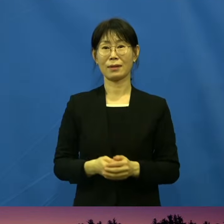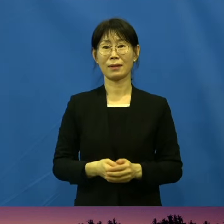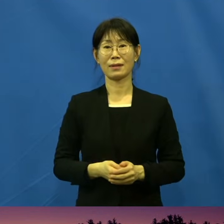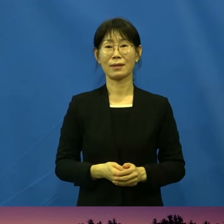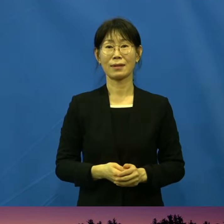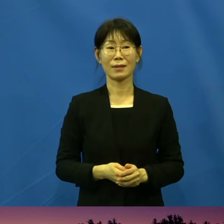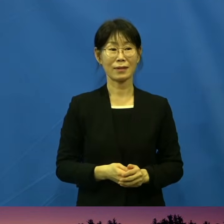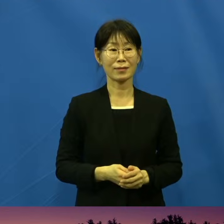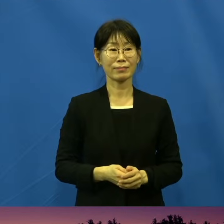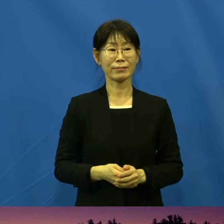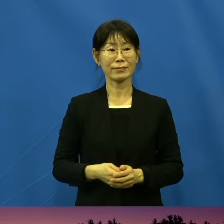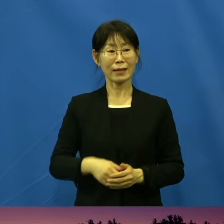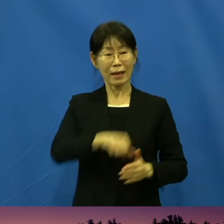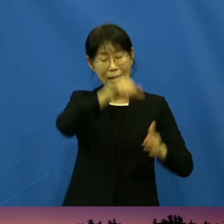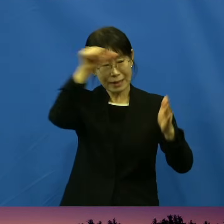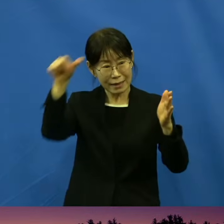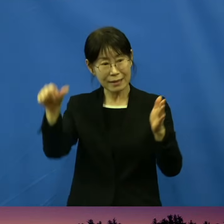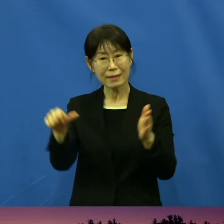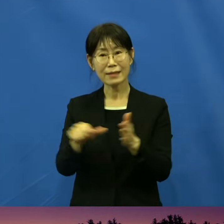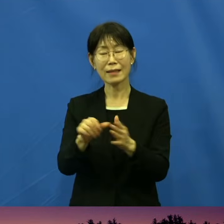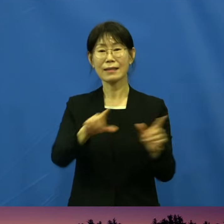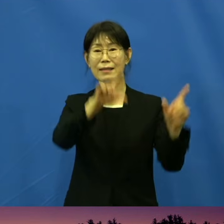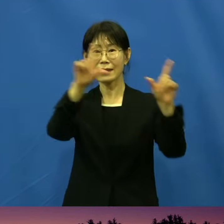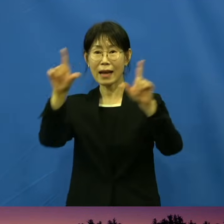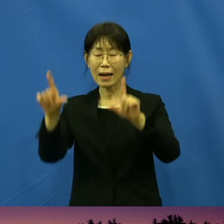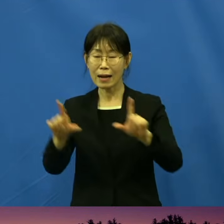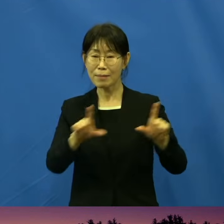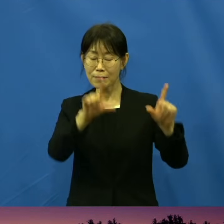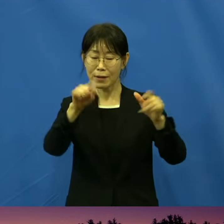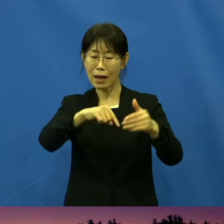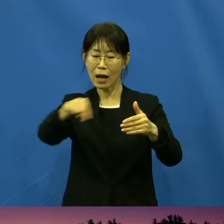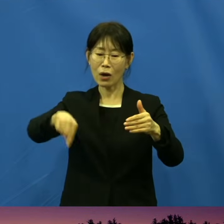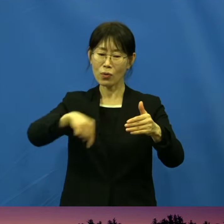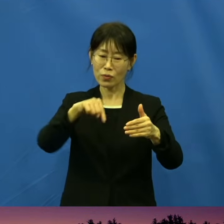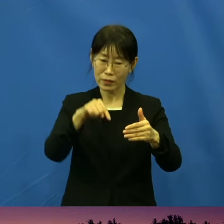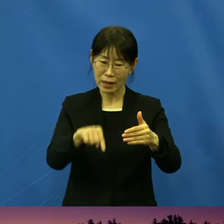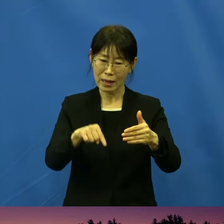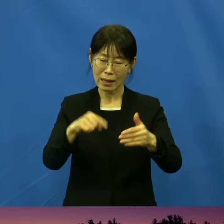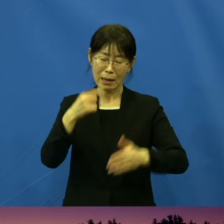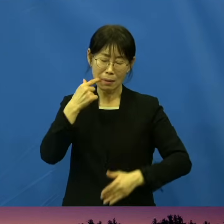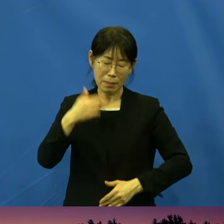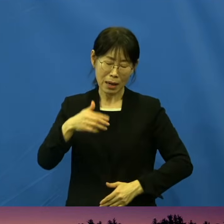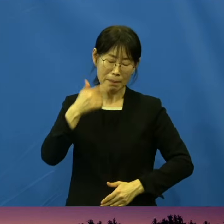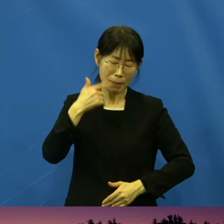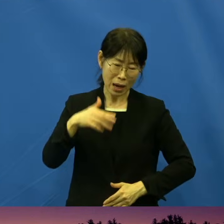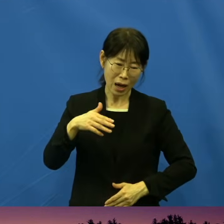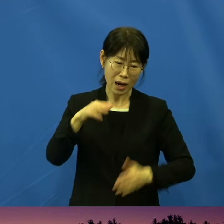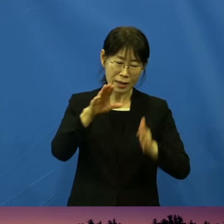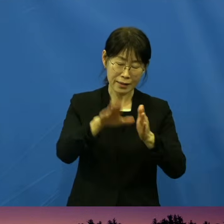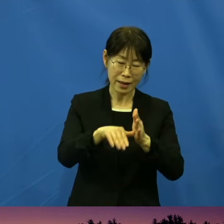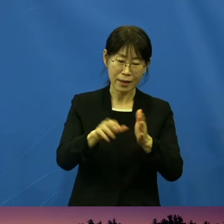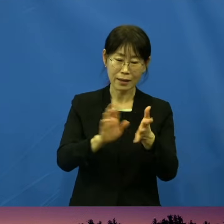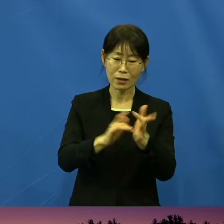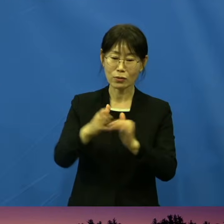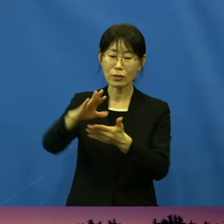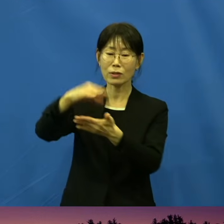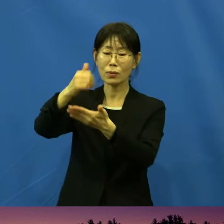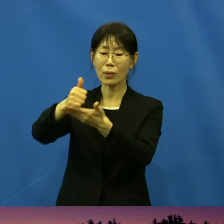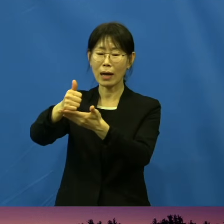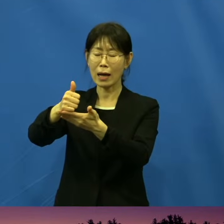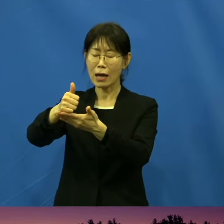우리의 삶에 빈 틈새가 있으면 그 그리스도가 모든 걸 다 채우시고도 남는다는